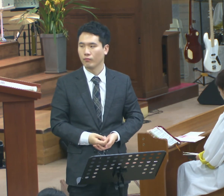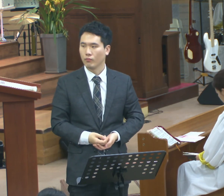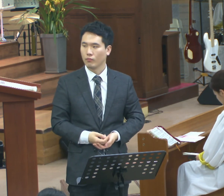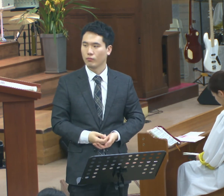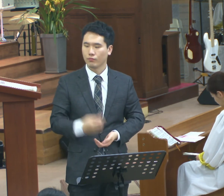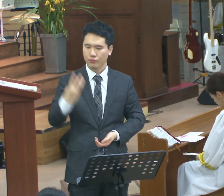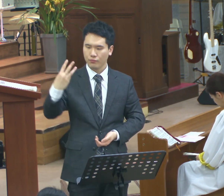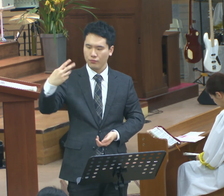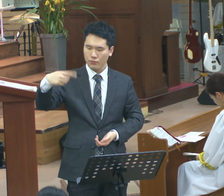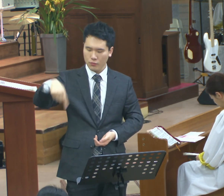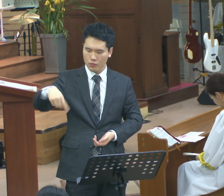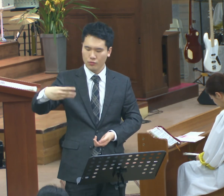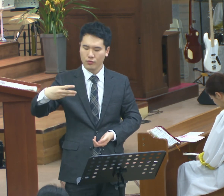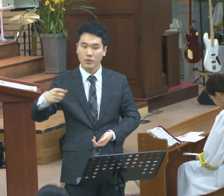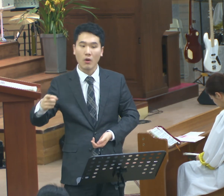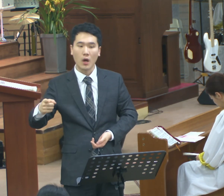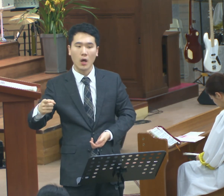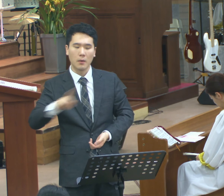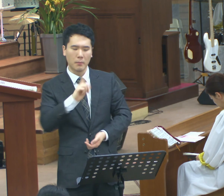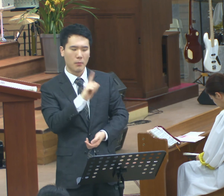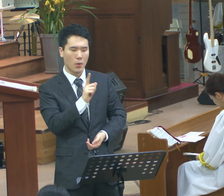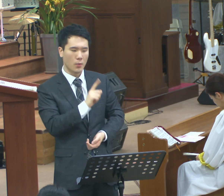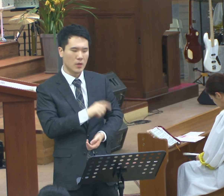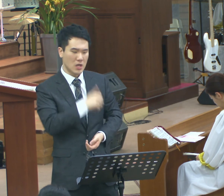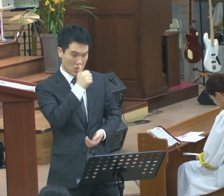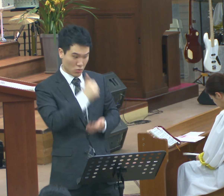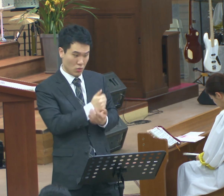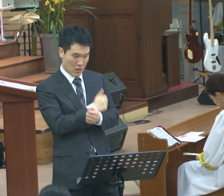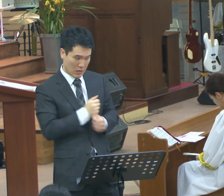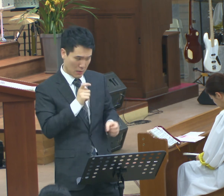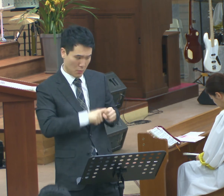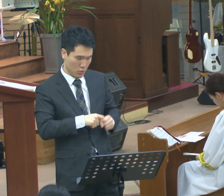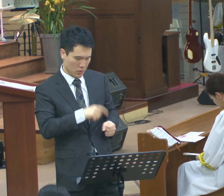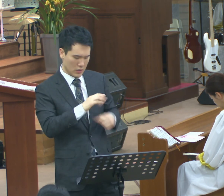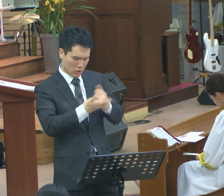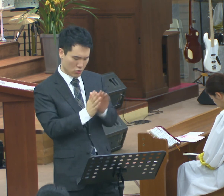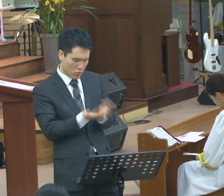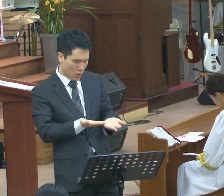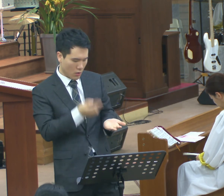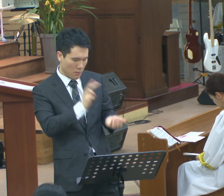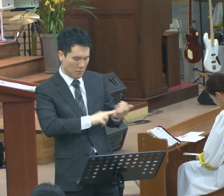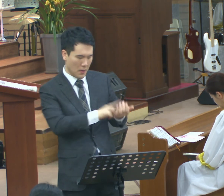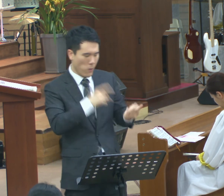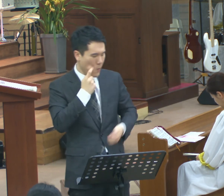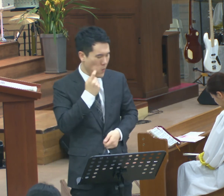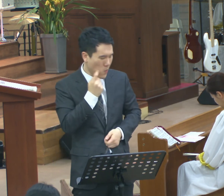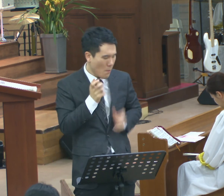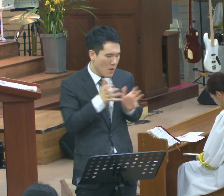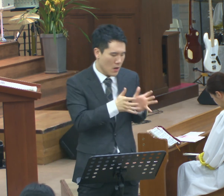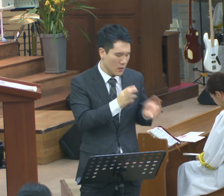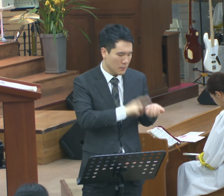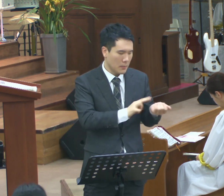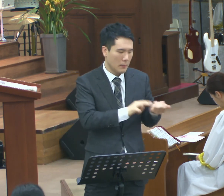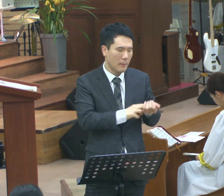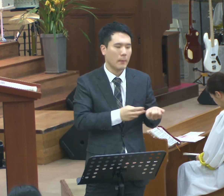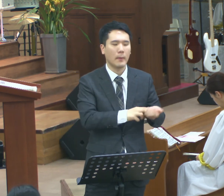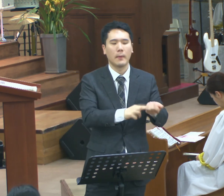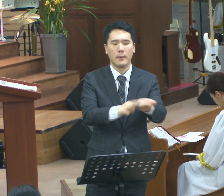면죄부 판매를 계속 강행하니까 주교들한테 이거 좀 막아달라, 이게 성경적이지 않다 하고